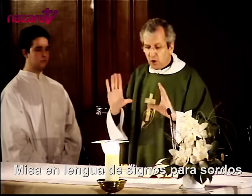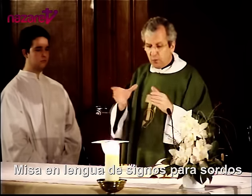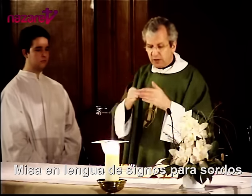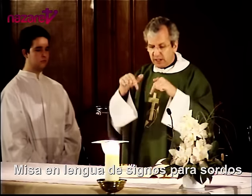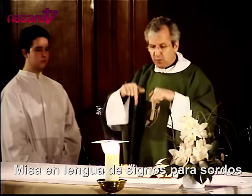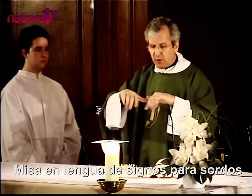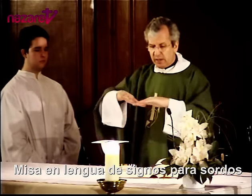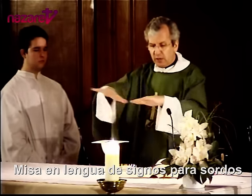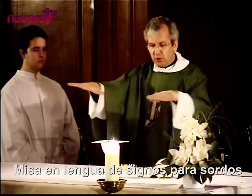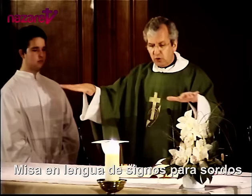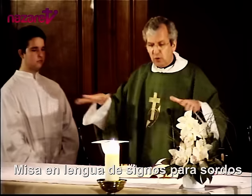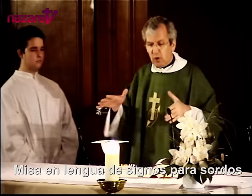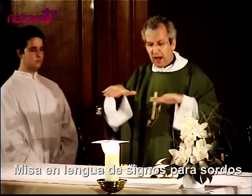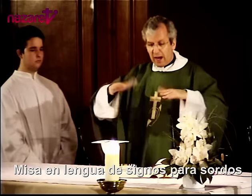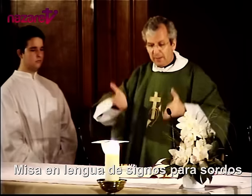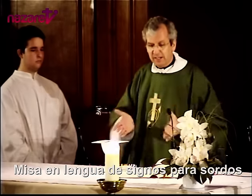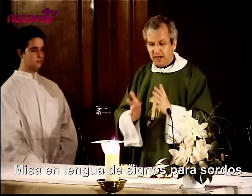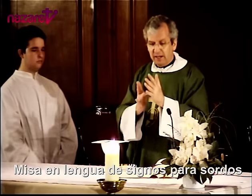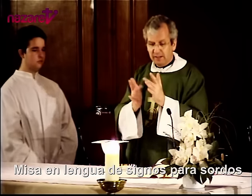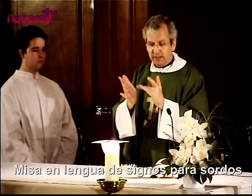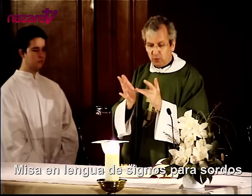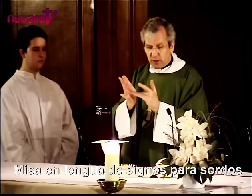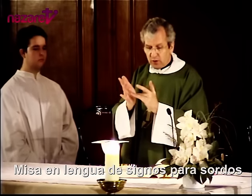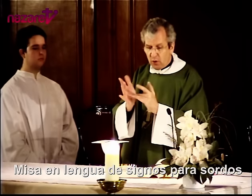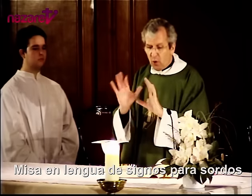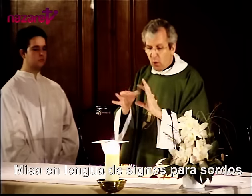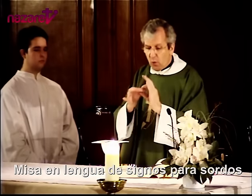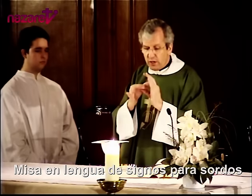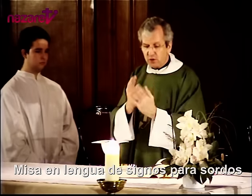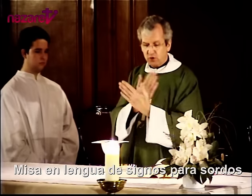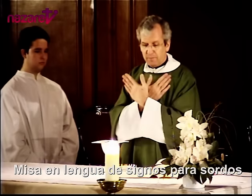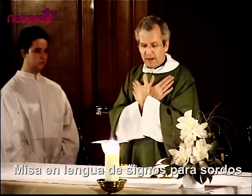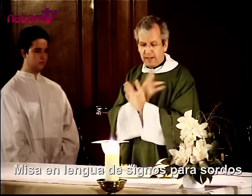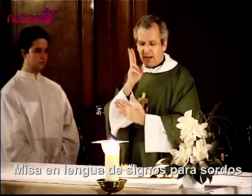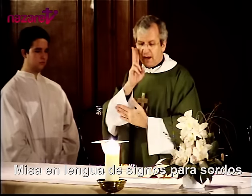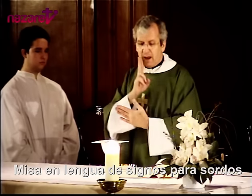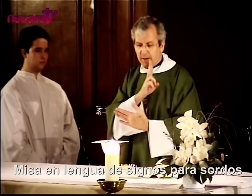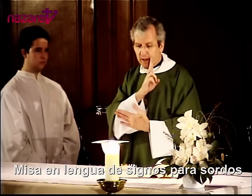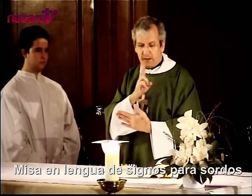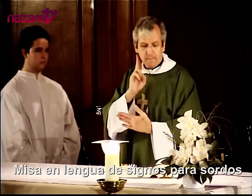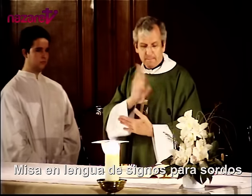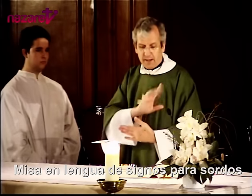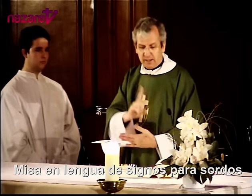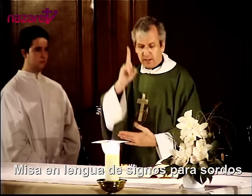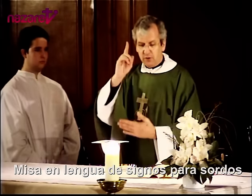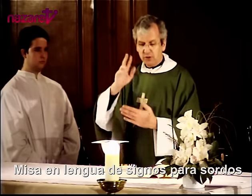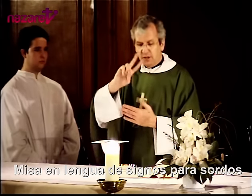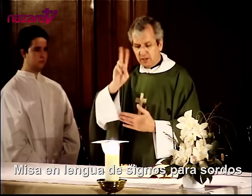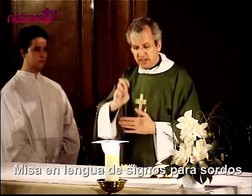nos has reunido aquí en torno a la mesa de tu Hijo, unidos con María, la Virgen, Madre de Dios, San